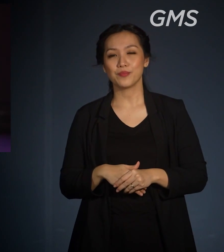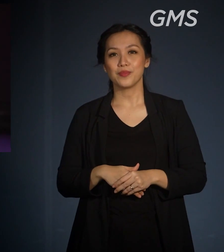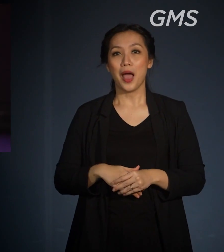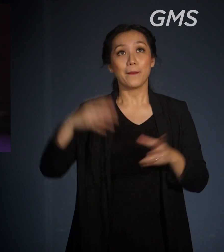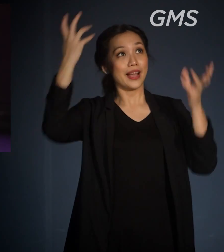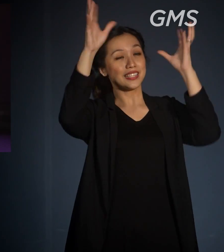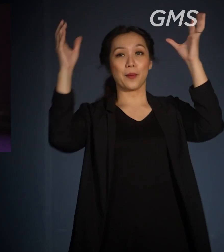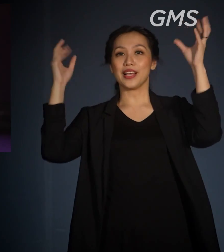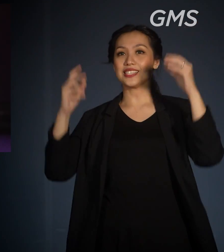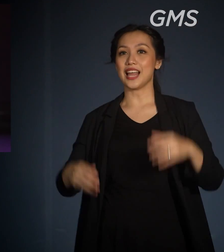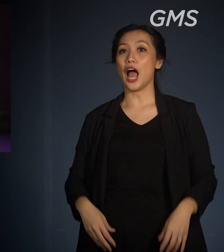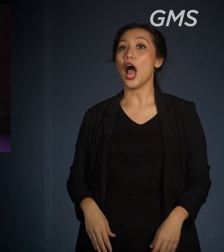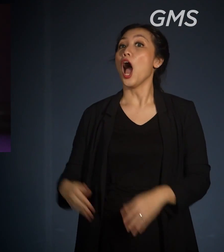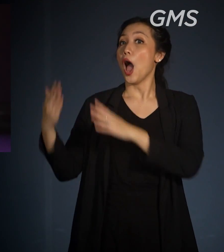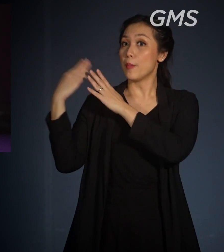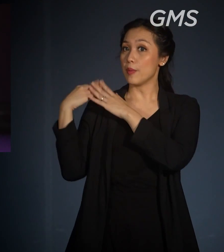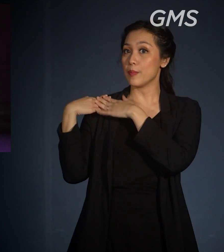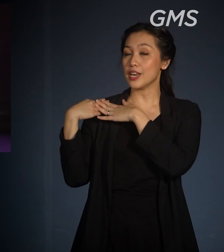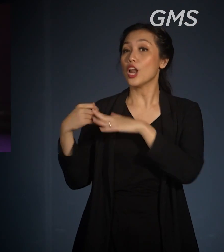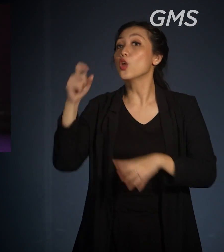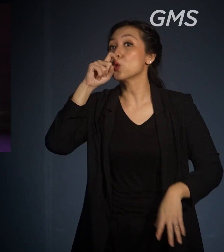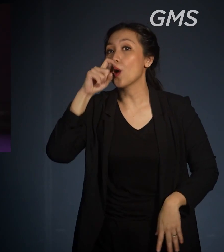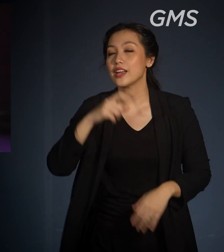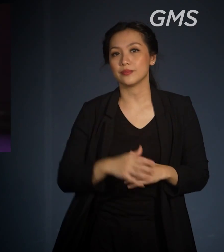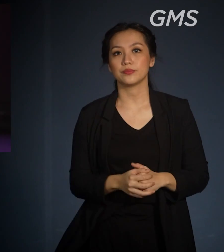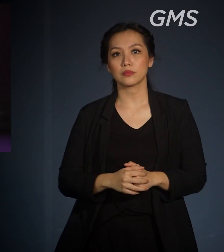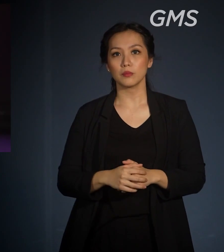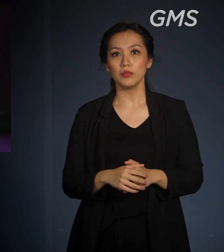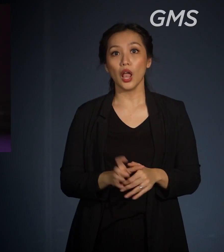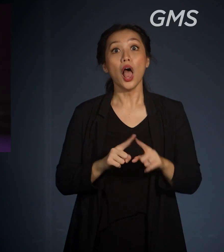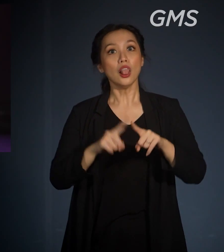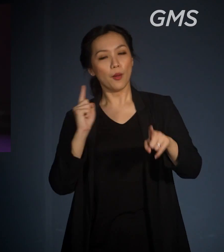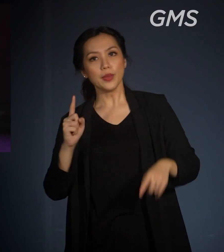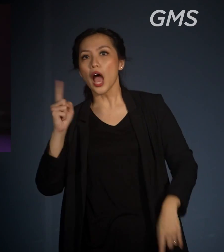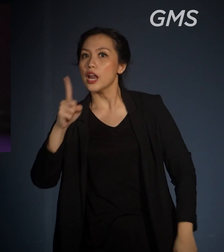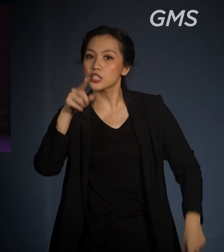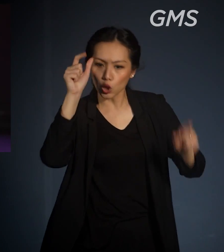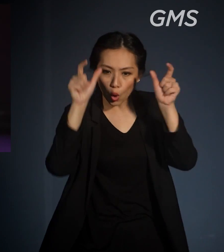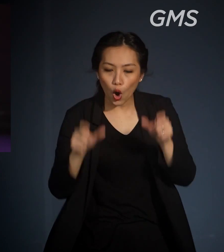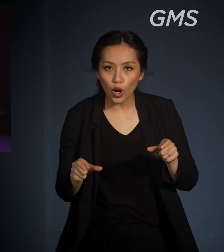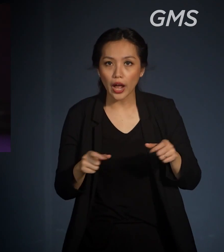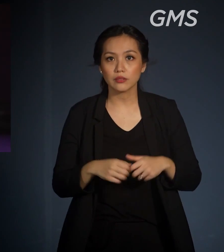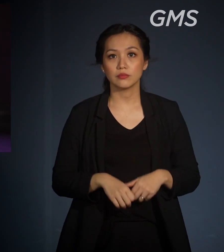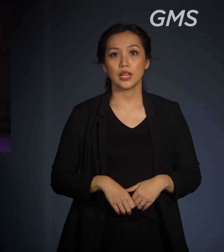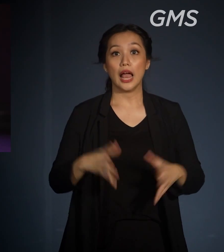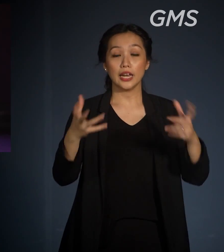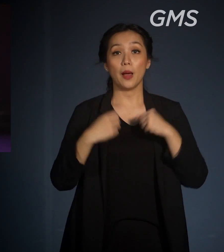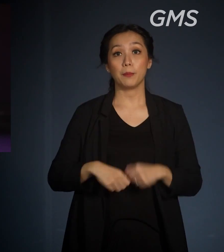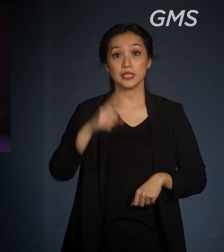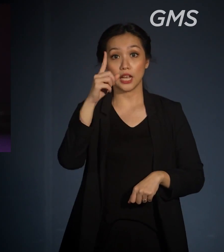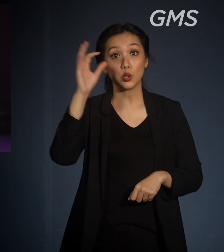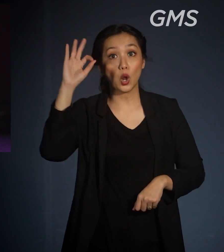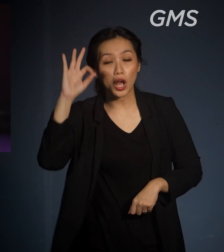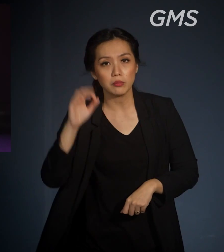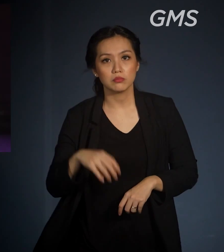Dipuji. Tetapi 1 orang yang dikasih modal 1, tapi pergi dan menggali